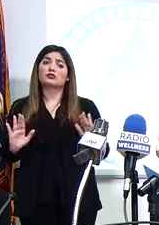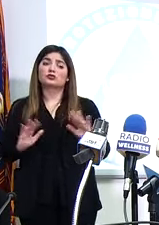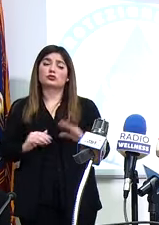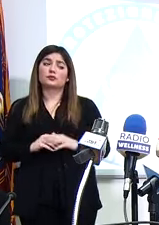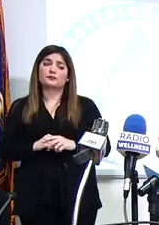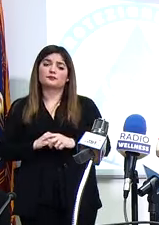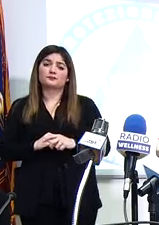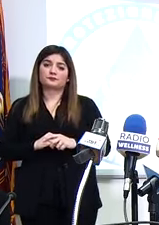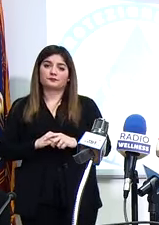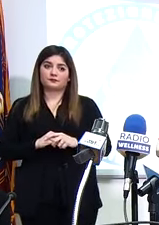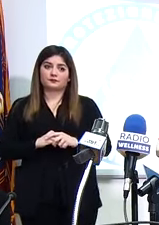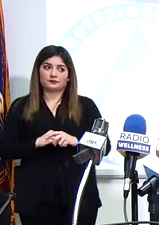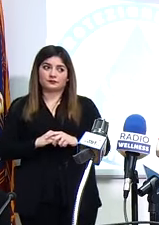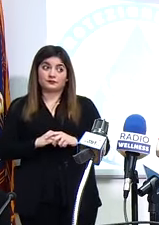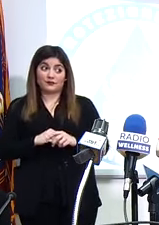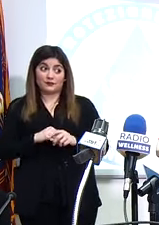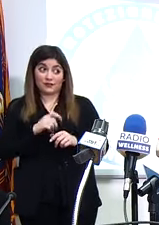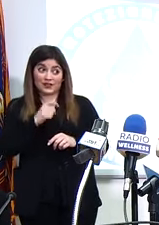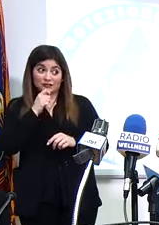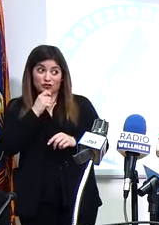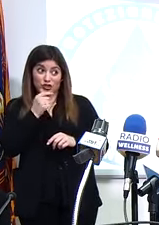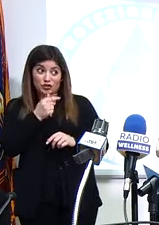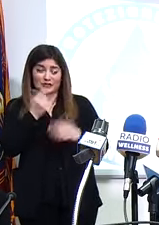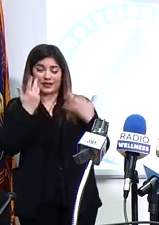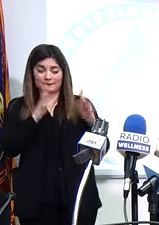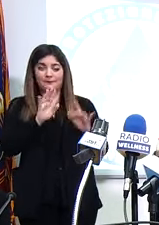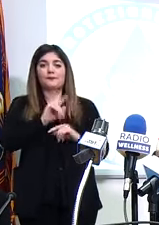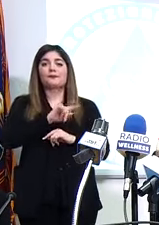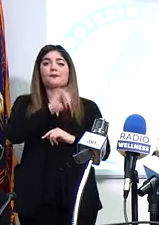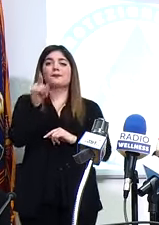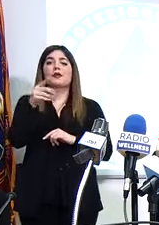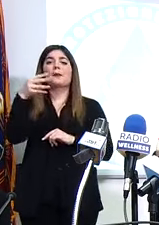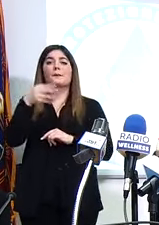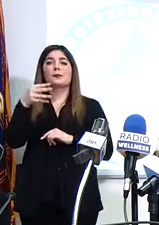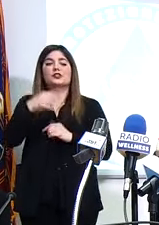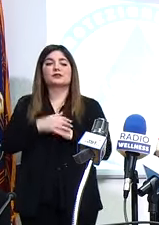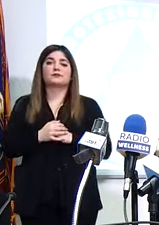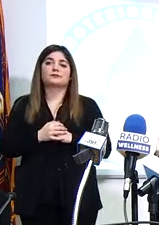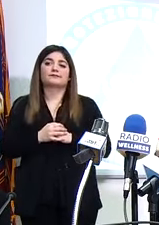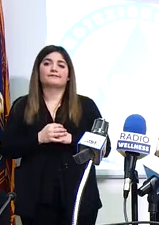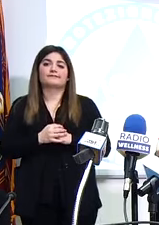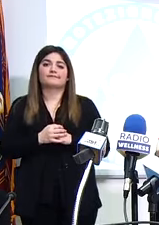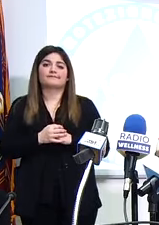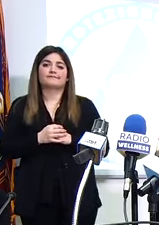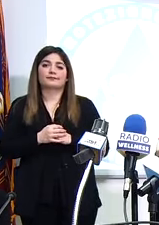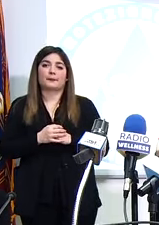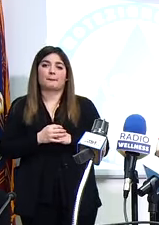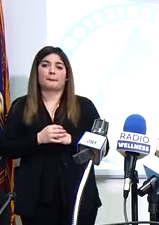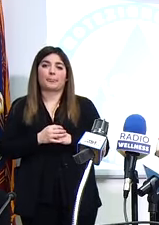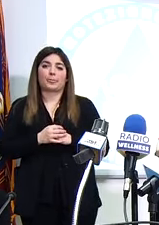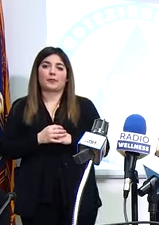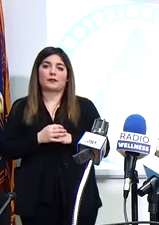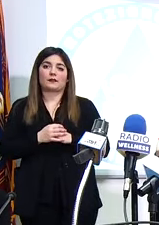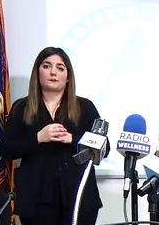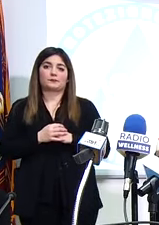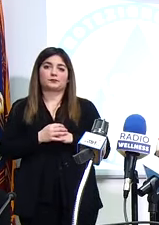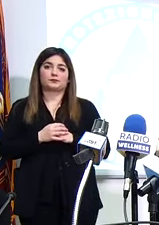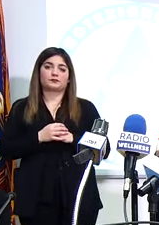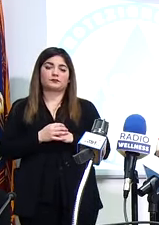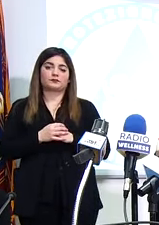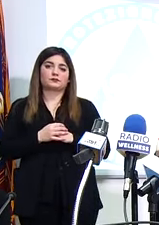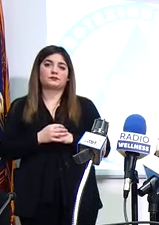E se Tosato ha terminato, passerei a Moscati, poi a Prigioni e a Pretolani. Sì, a Milva avevi domande?